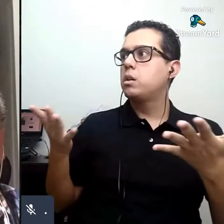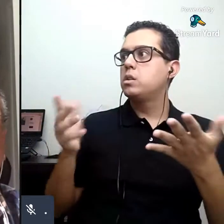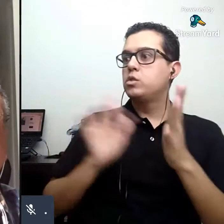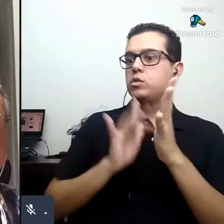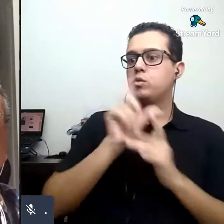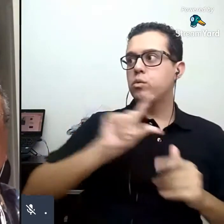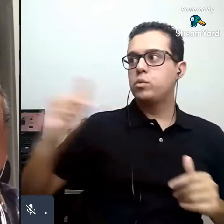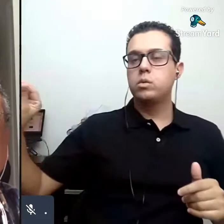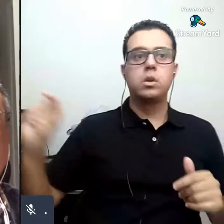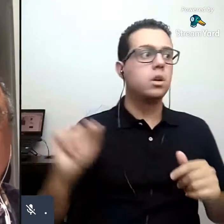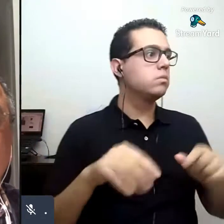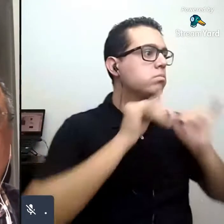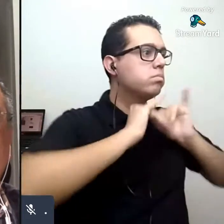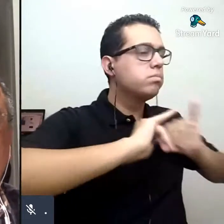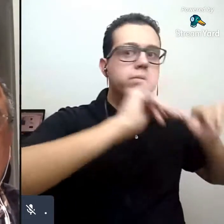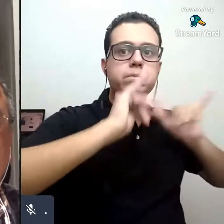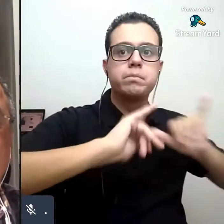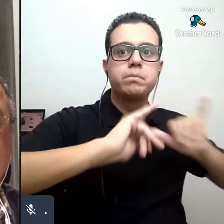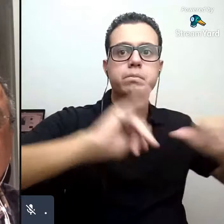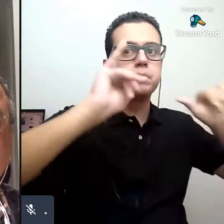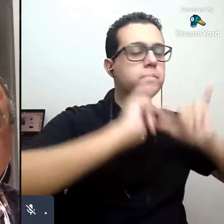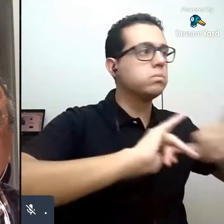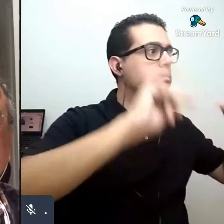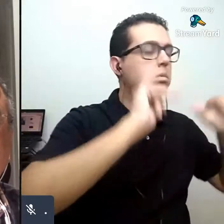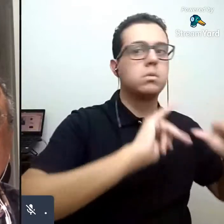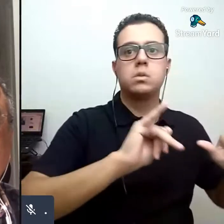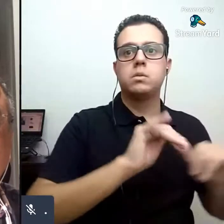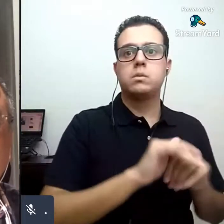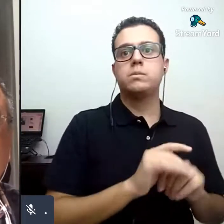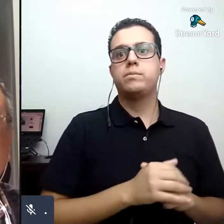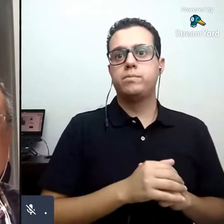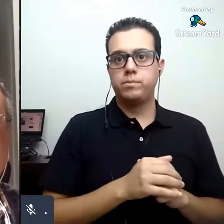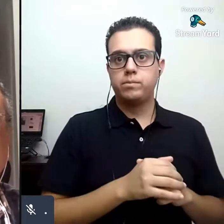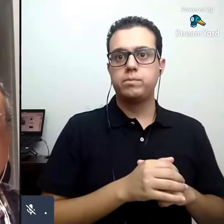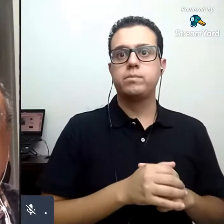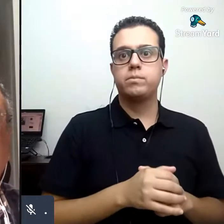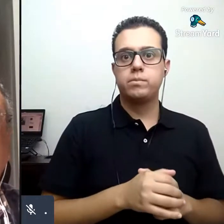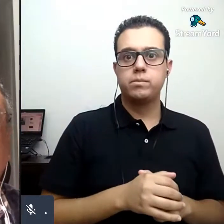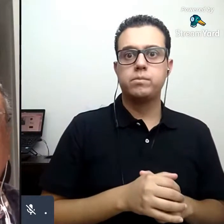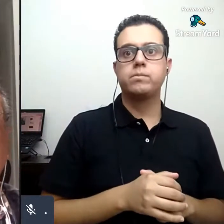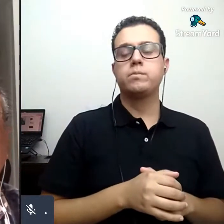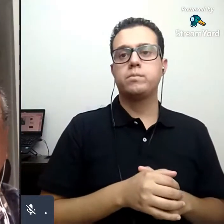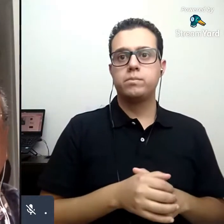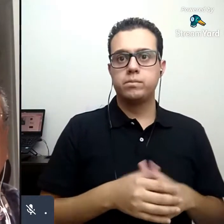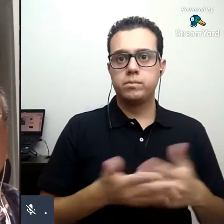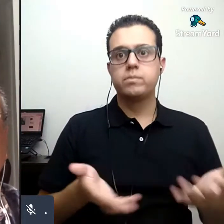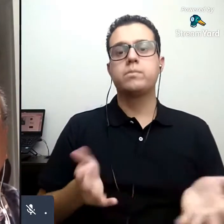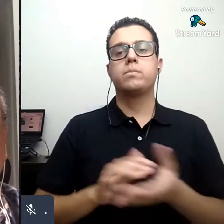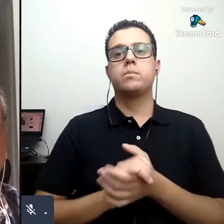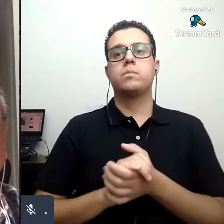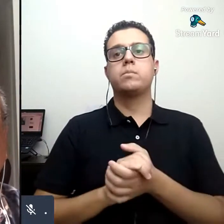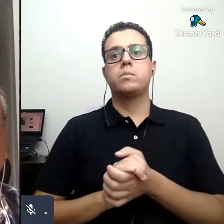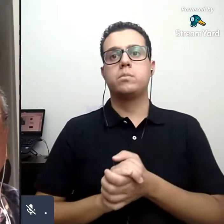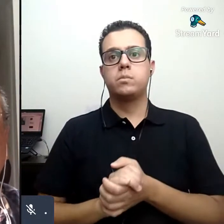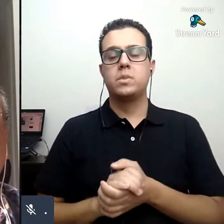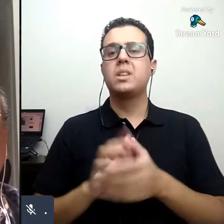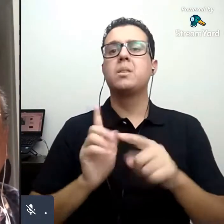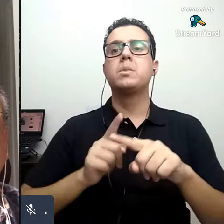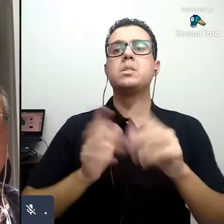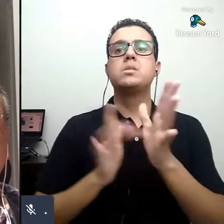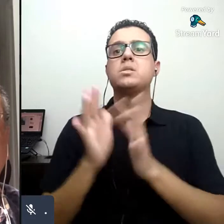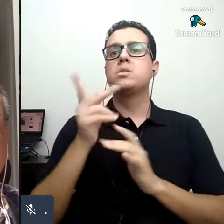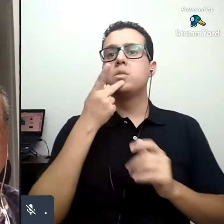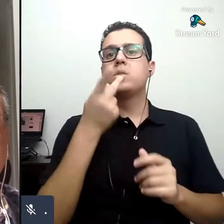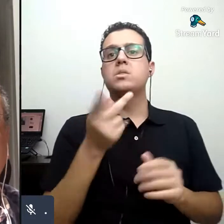água em vinho sem uma única palavra, simplesmente pela sua vontade. Ele diz, enche as talhas,